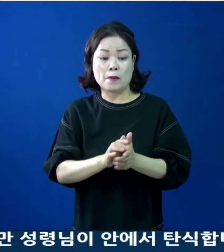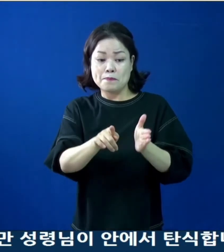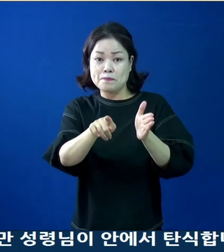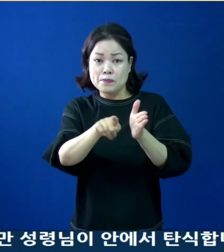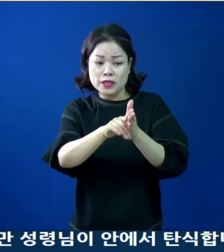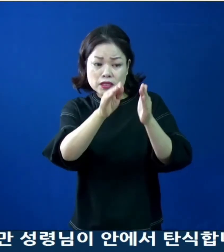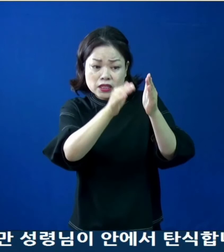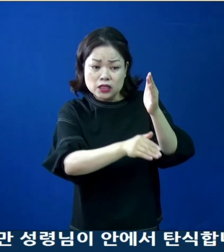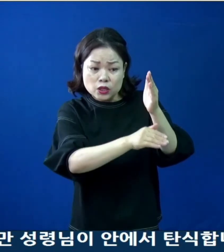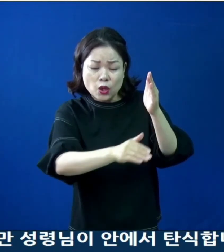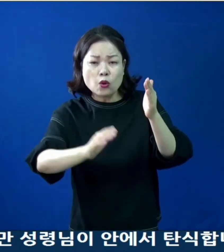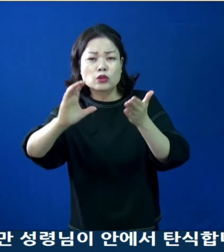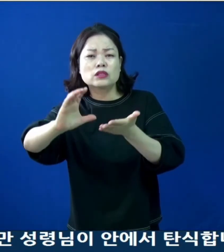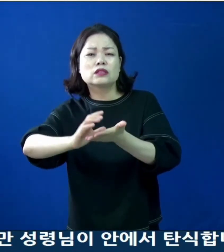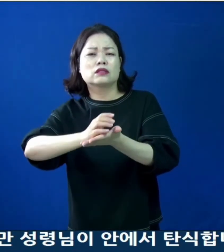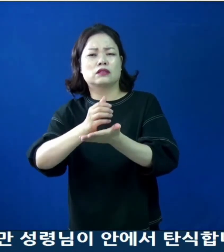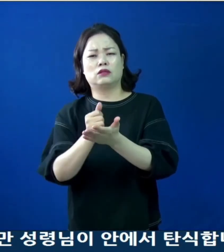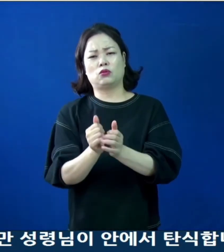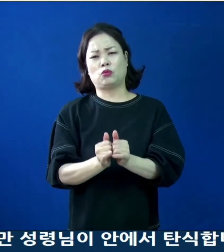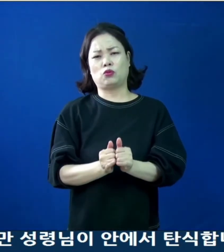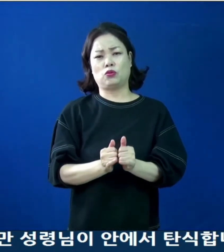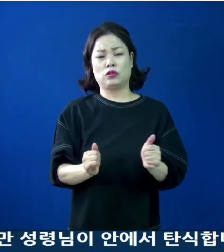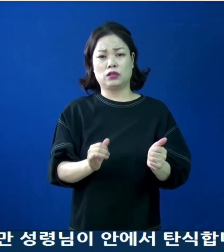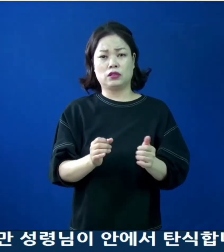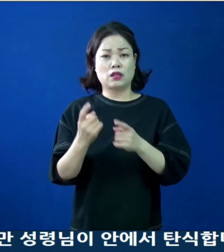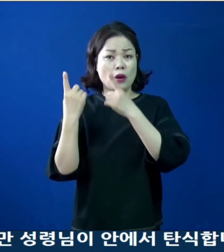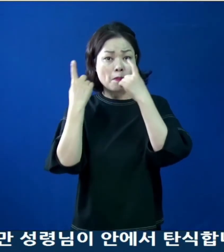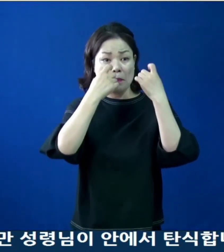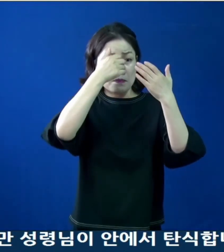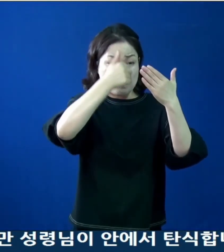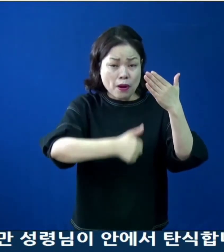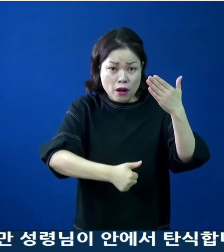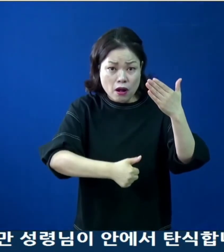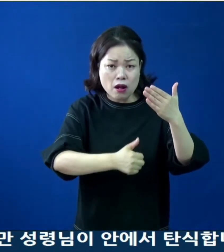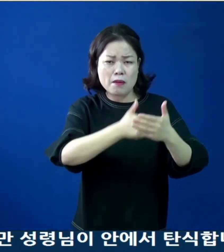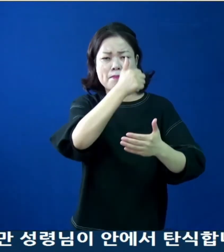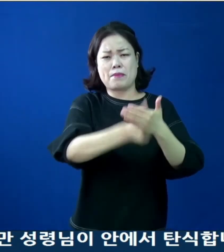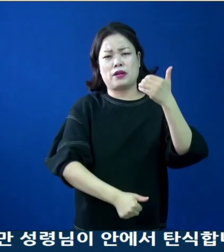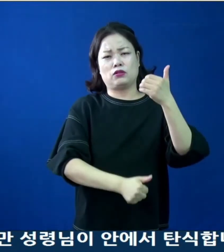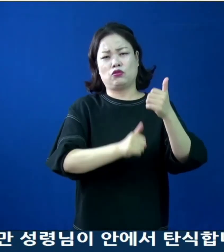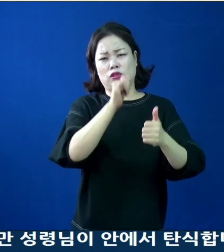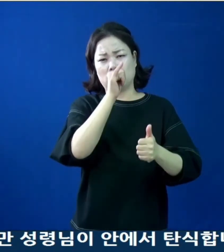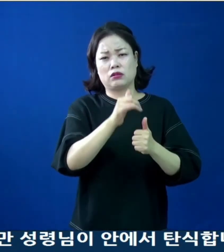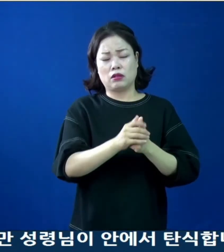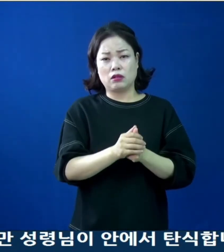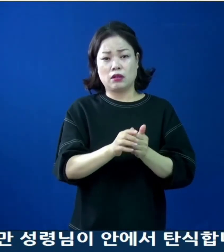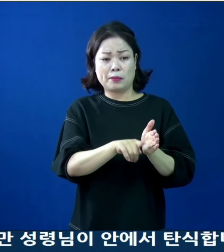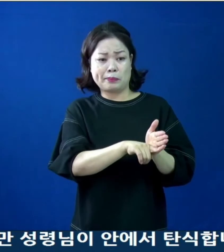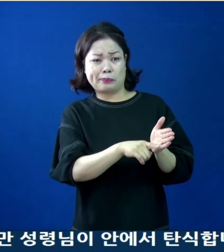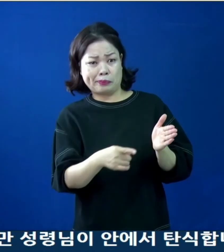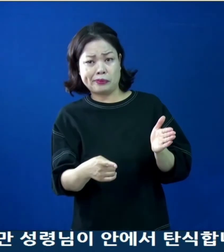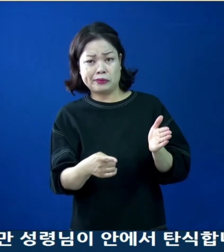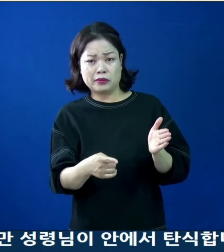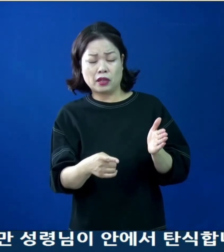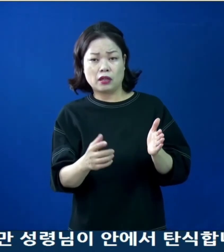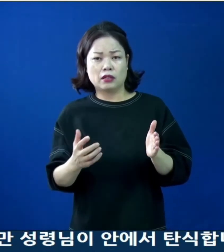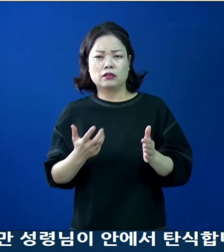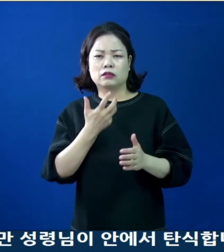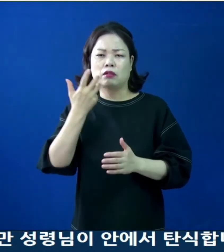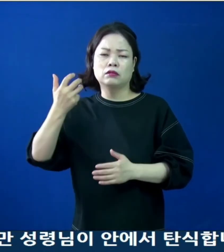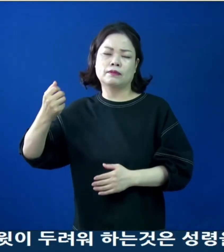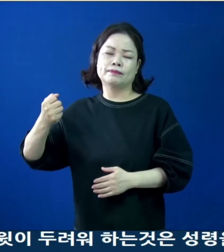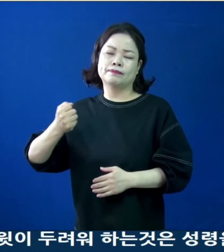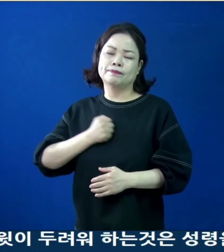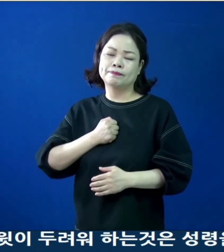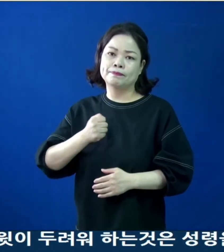믿는 성도 그리스도인은 넘어질 수 있습니다. 타락할 수 있습니다. 그러나 성령의 탄식을 경험하게 되는